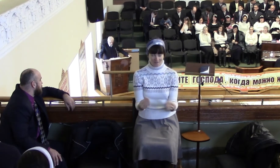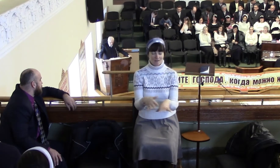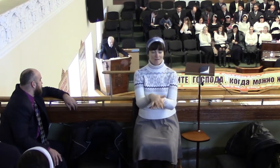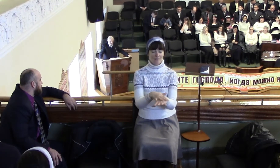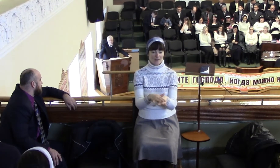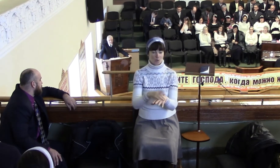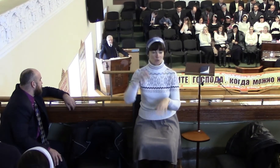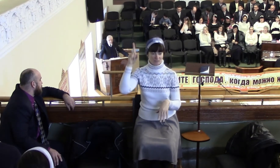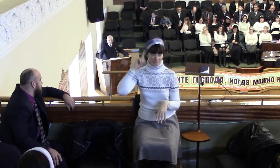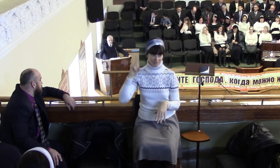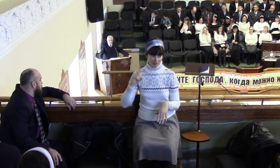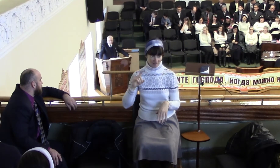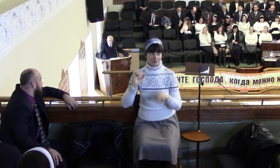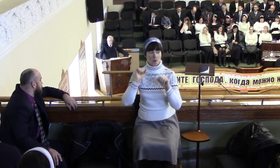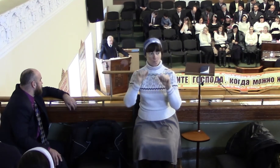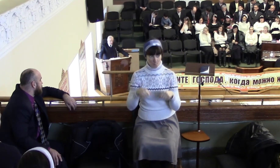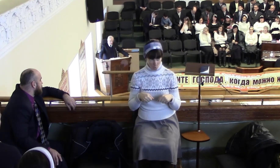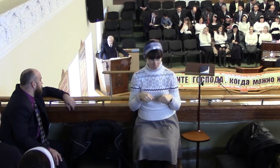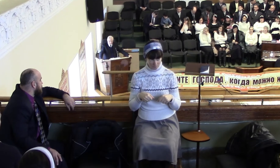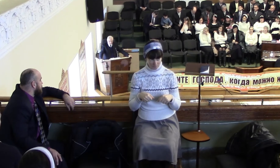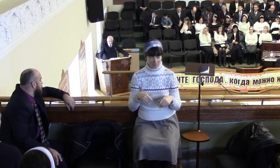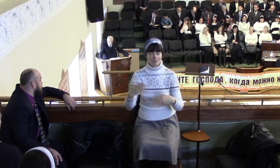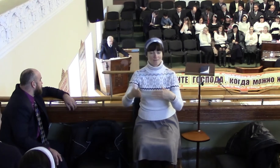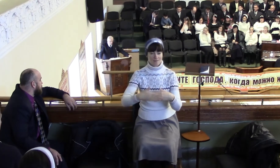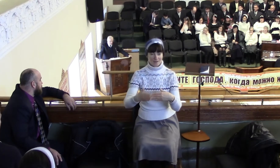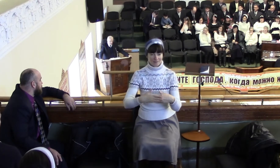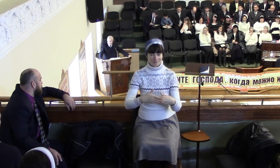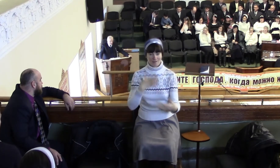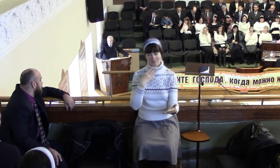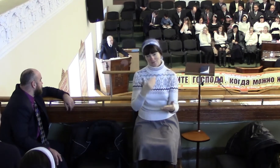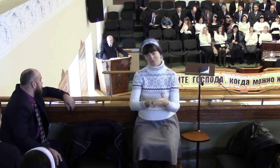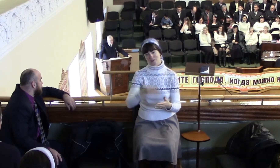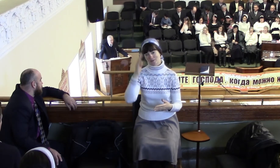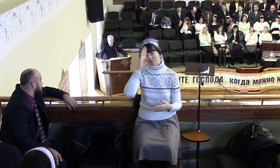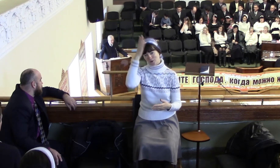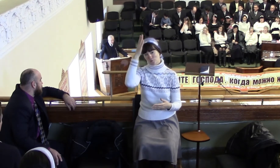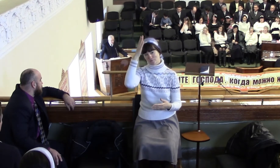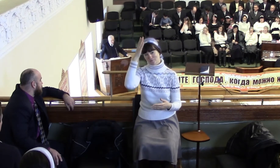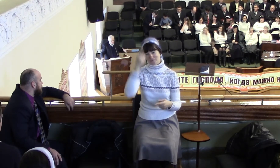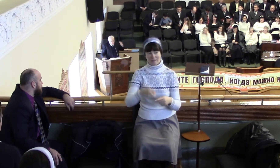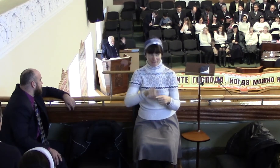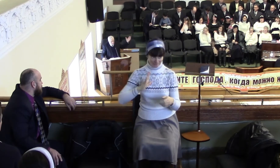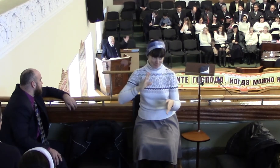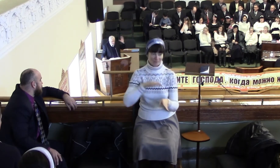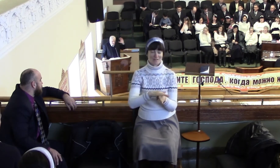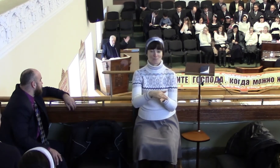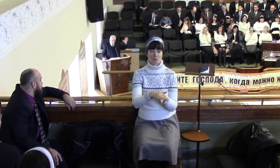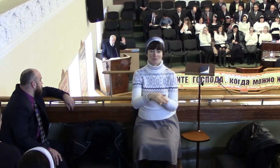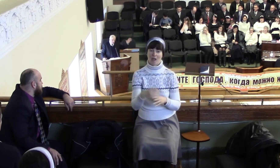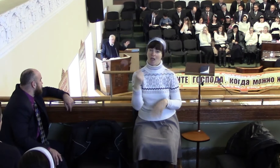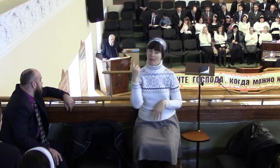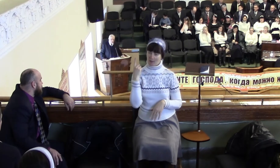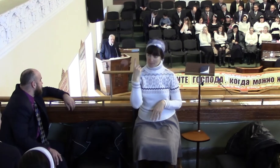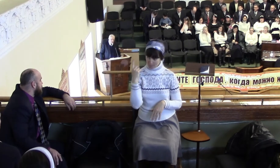народ израильский мог наказать своих врагов. И они были наказаны. И первым сначала